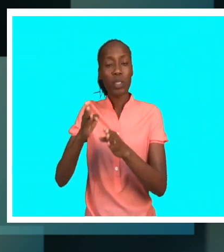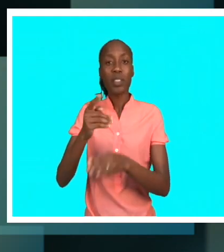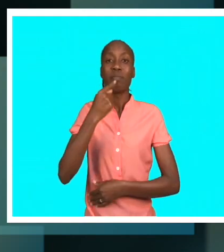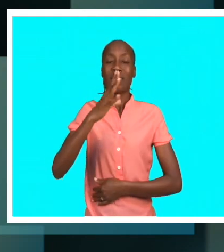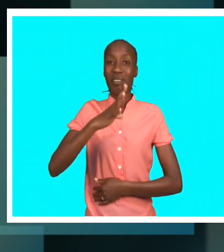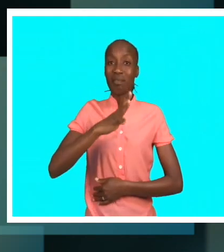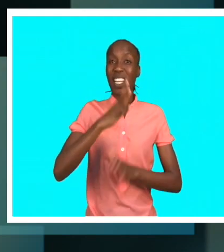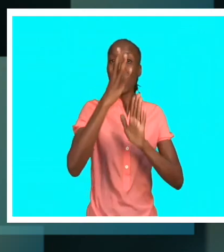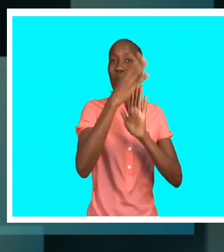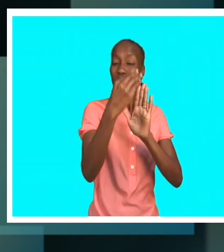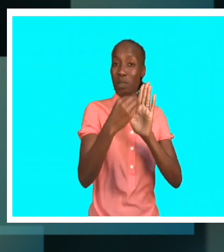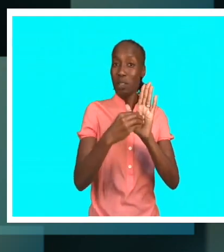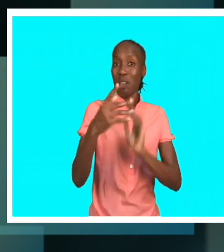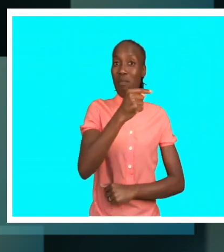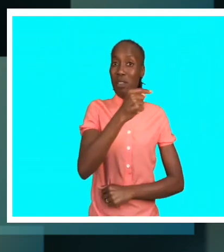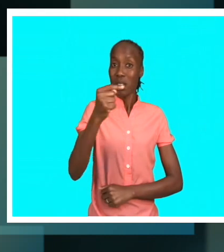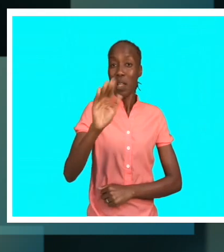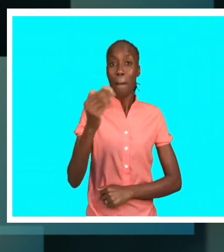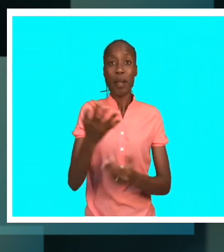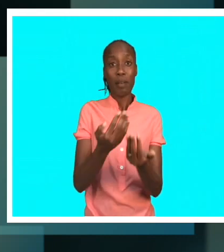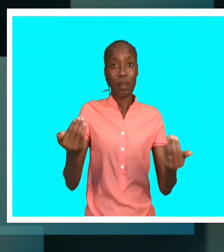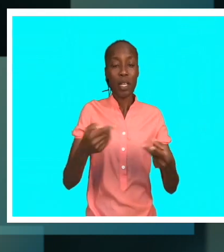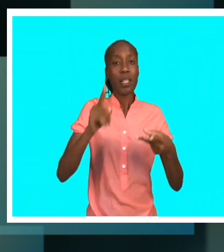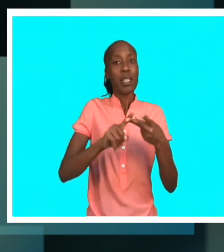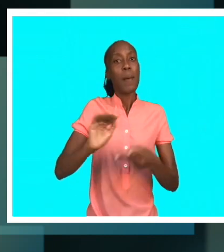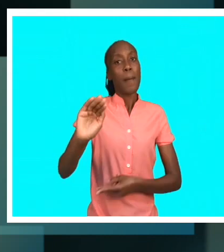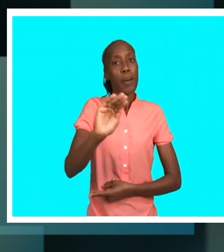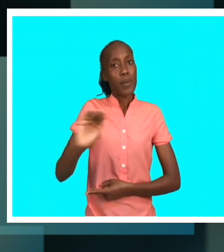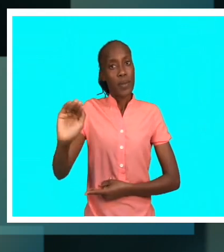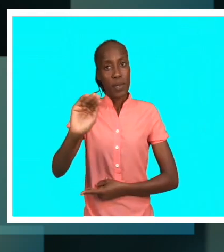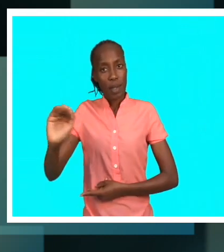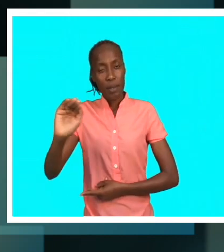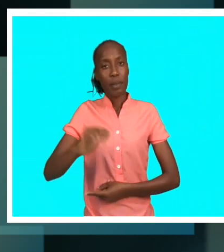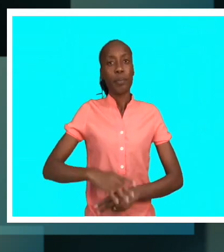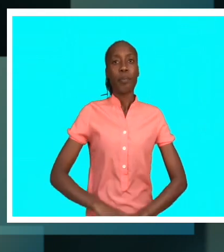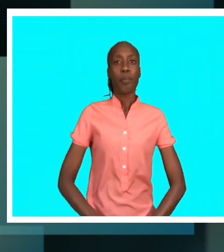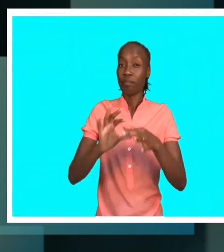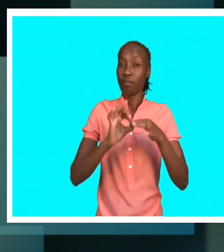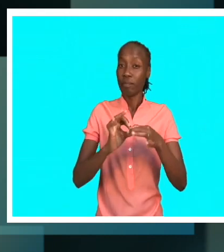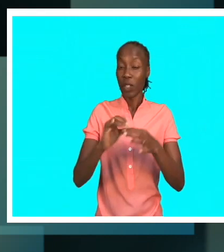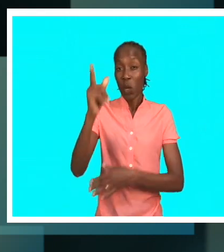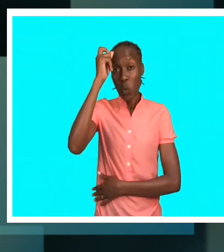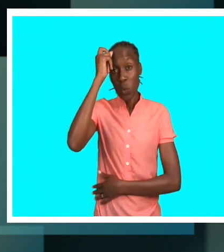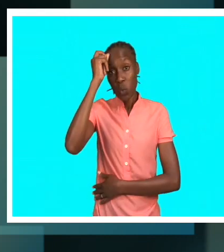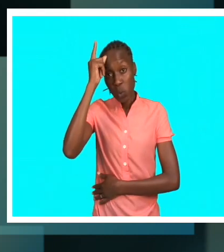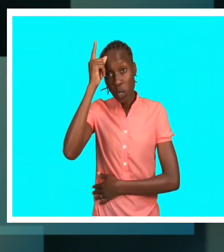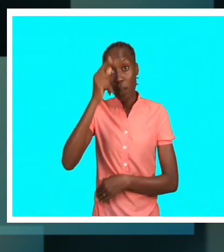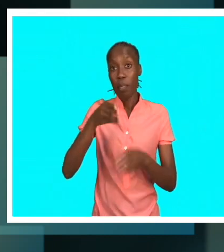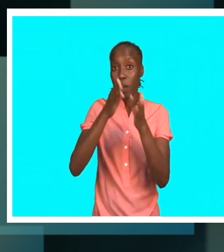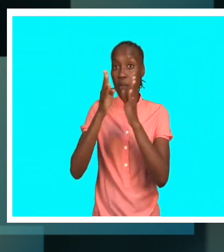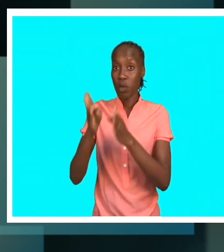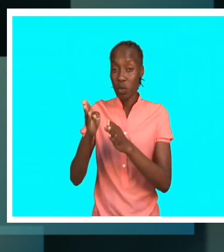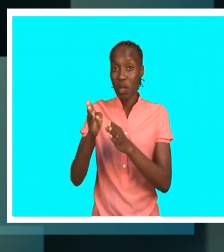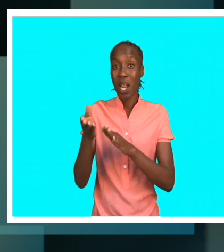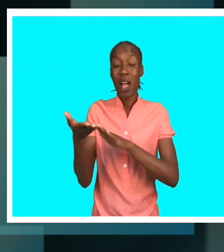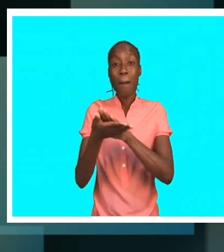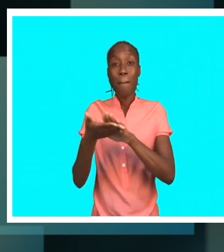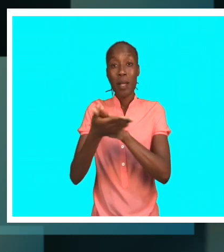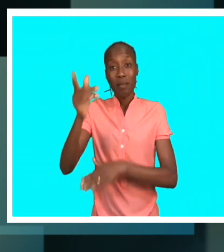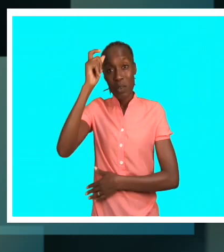revela ter um impacto negativo para a criança e para a sociedade. Tem a ver muito com aquilo com a base cultural,